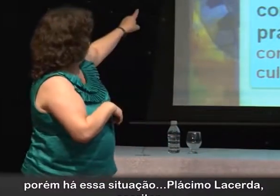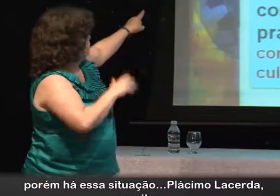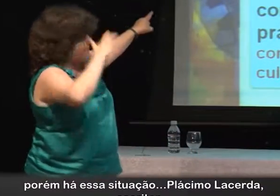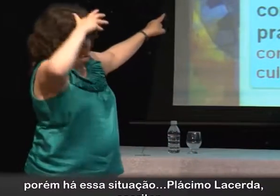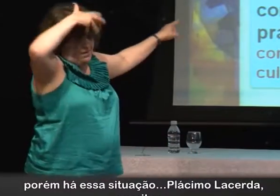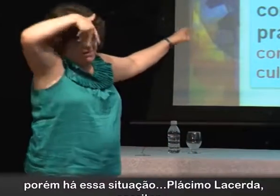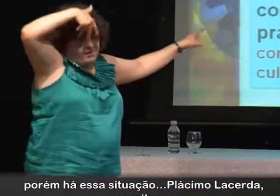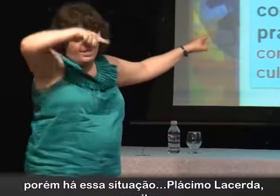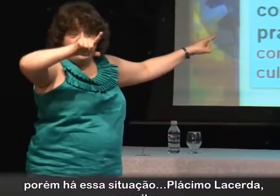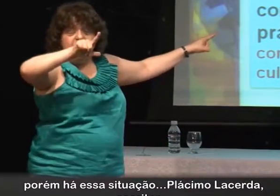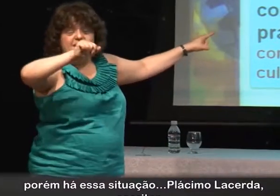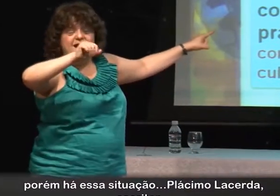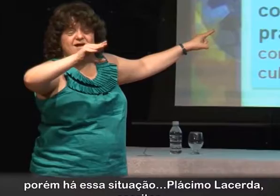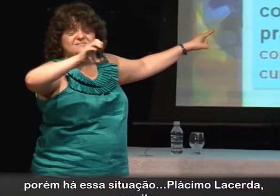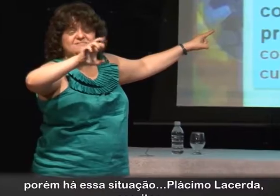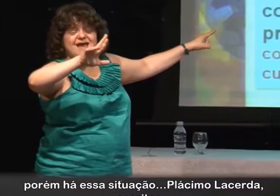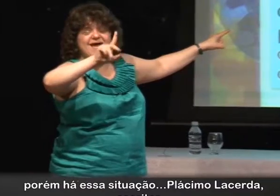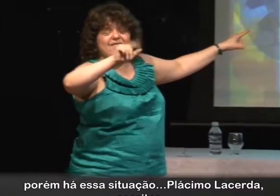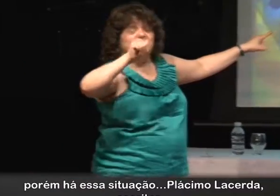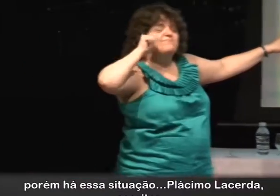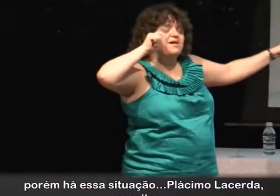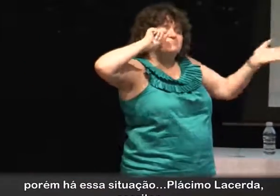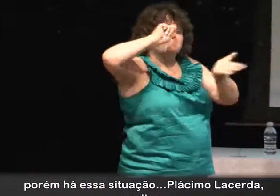há essa situação...